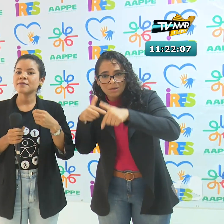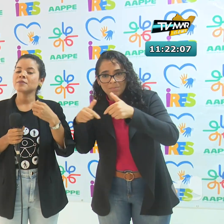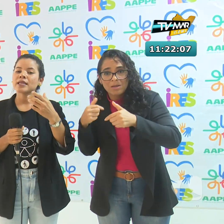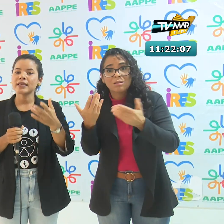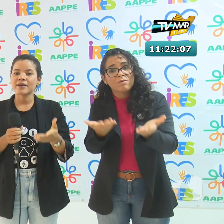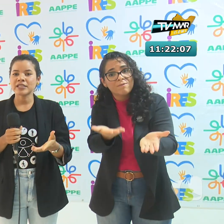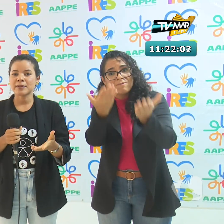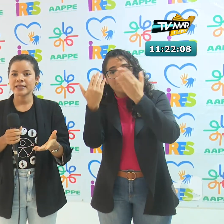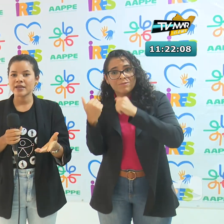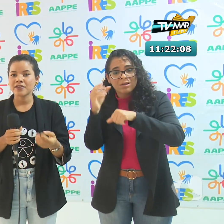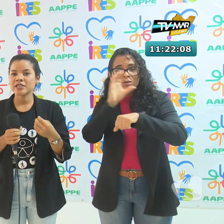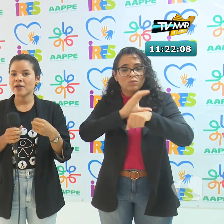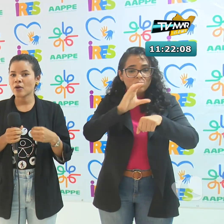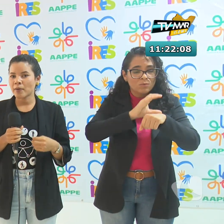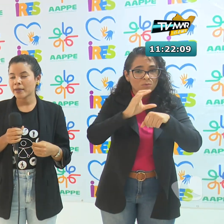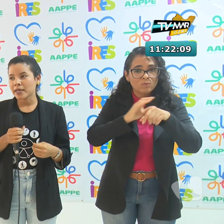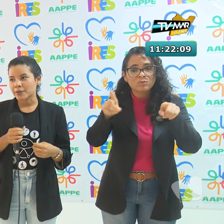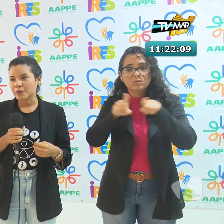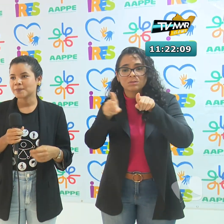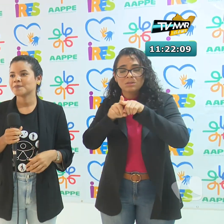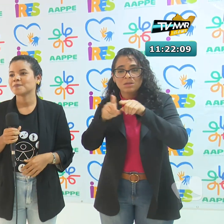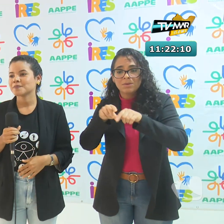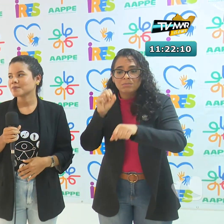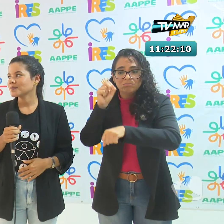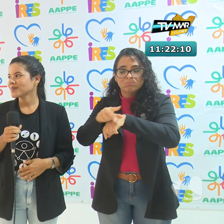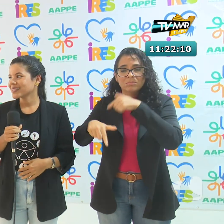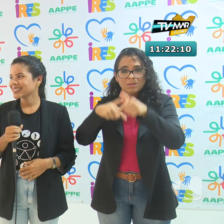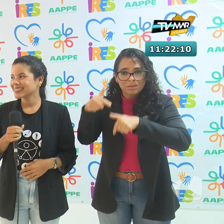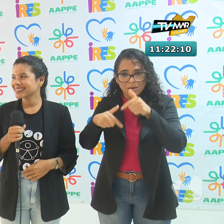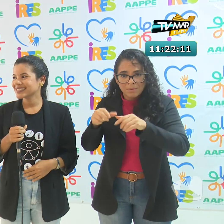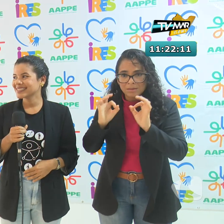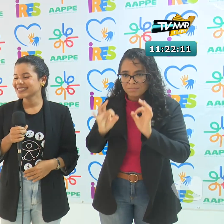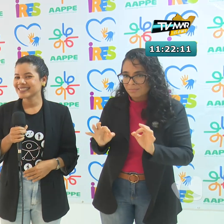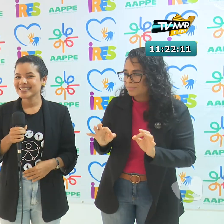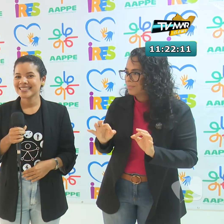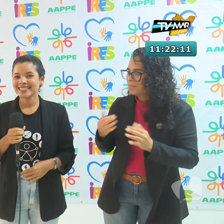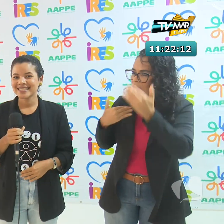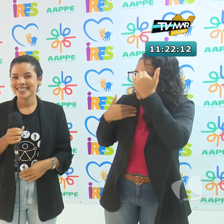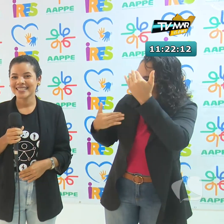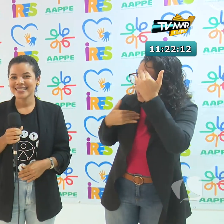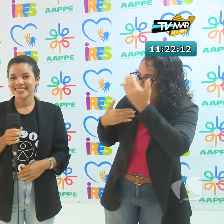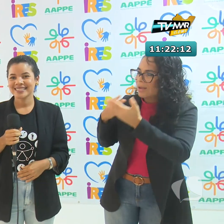a gente indica vocês para a entrevista e para o acompanhamento. Muito obrigado, Marta. Muito obrigado,